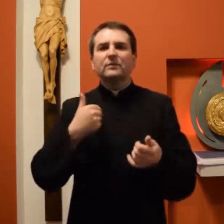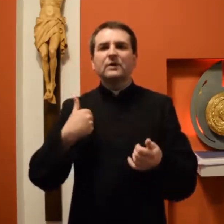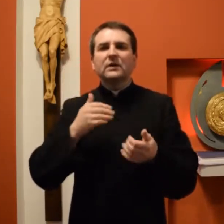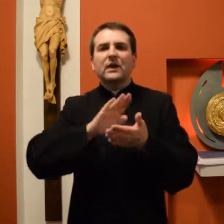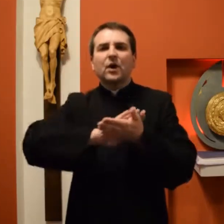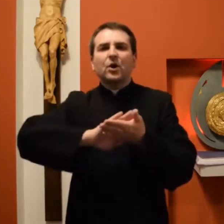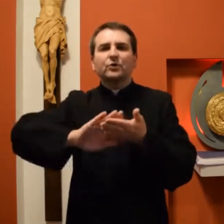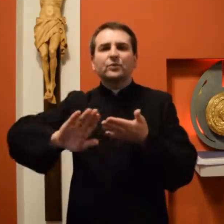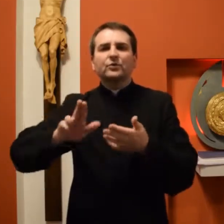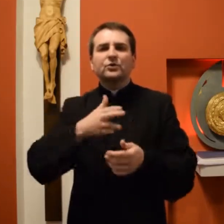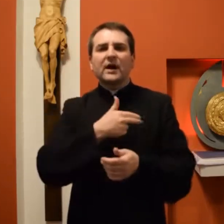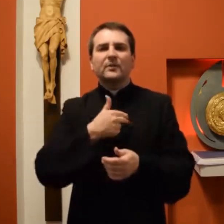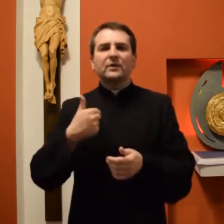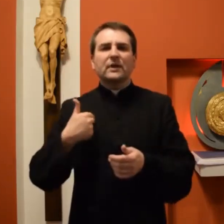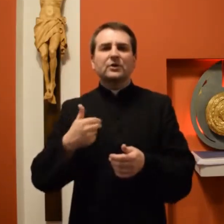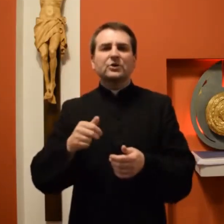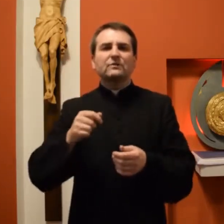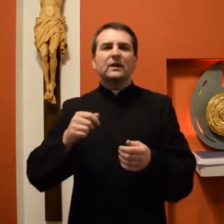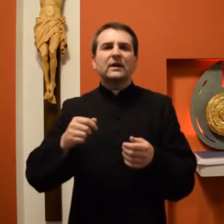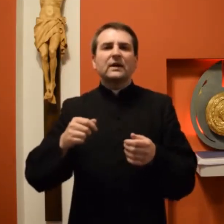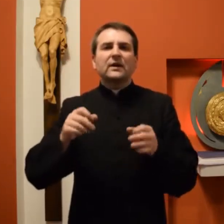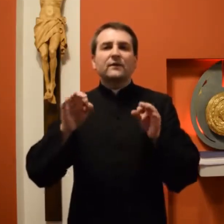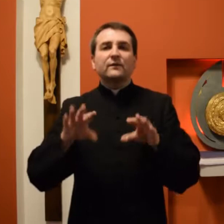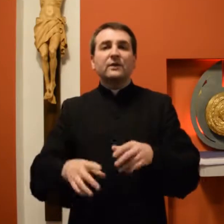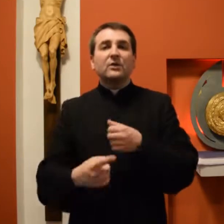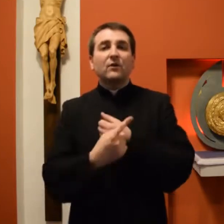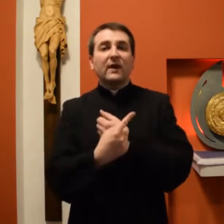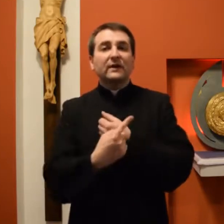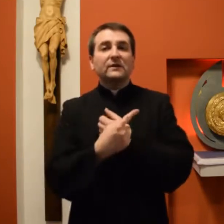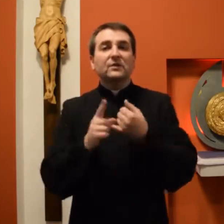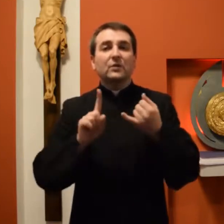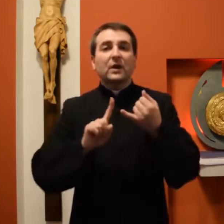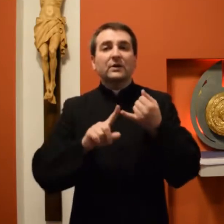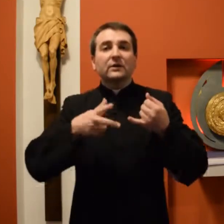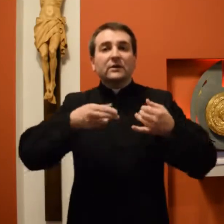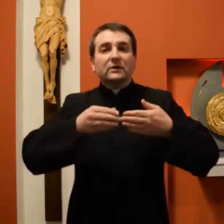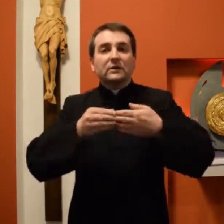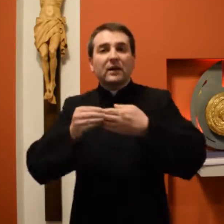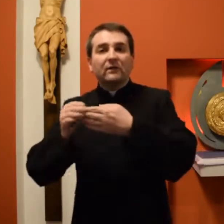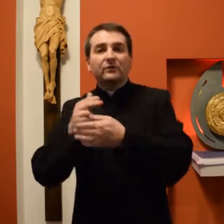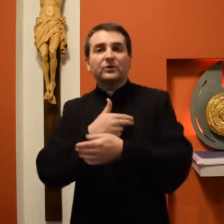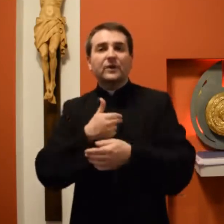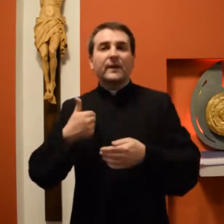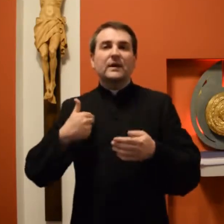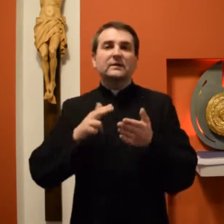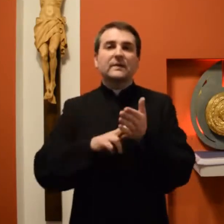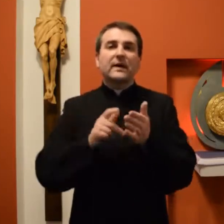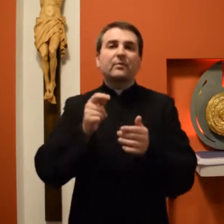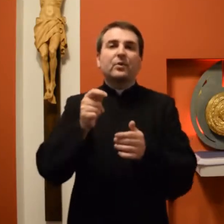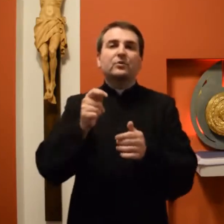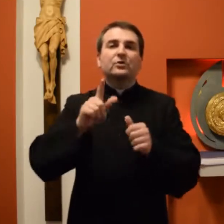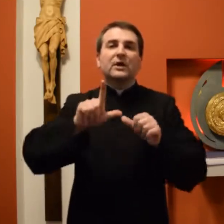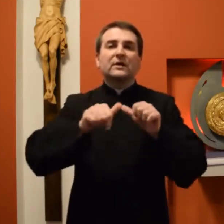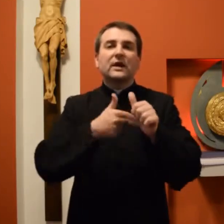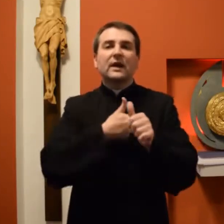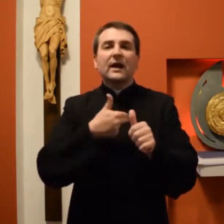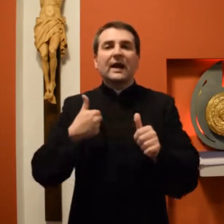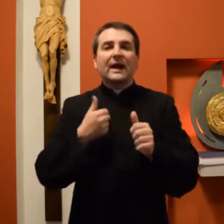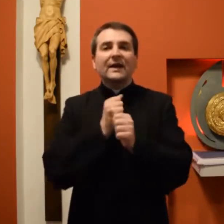my odpuszczamy naszym winowajcom. I nie wódź nas na pokuszenie, ale